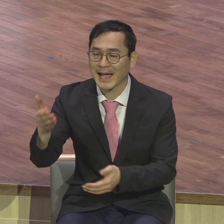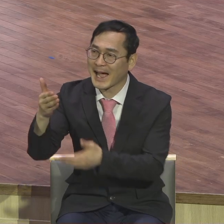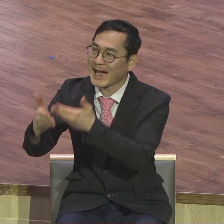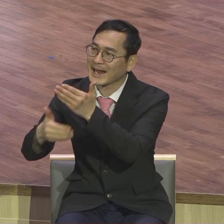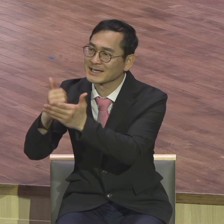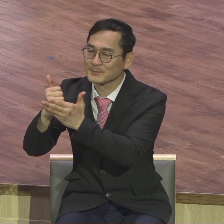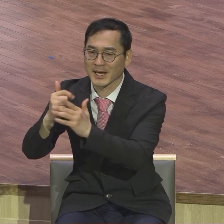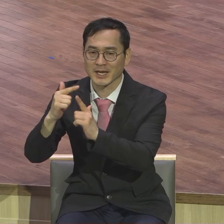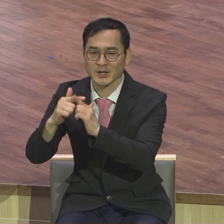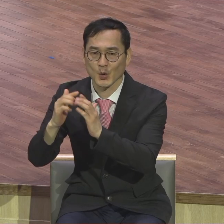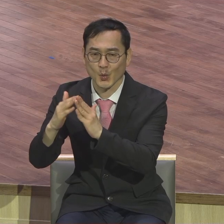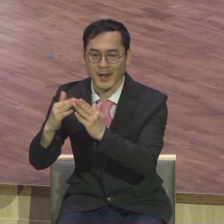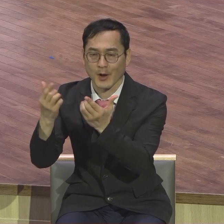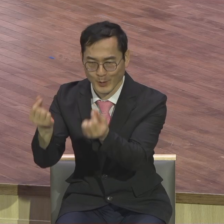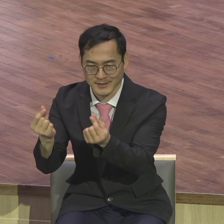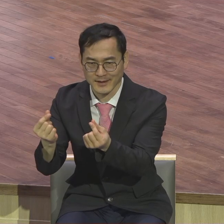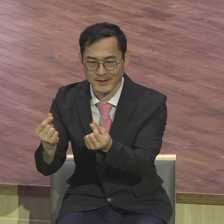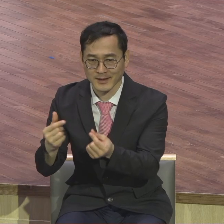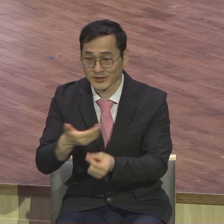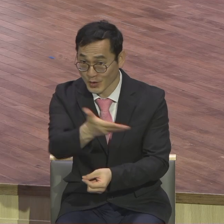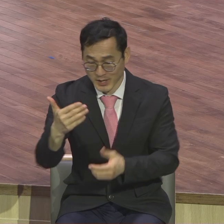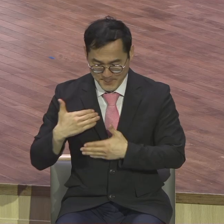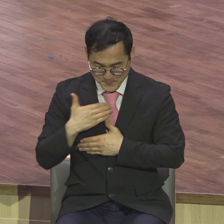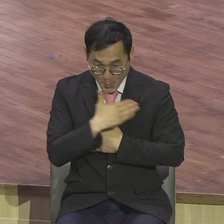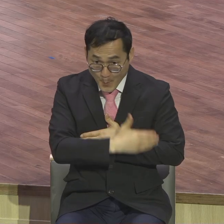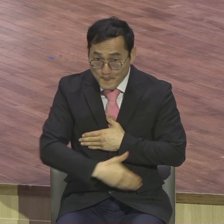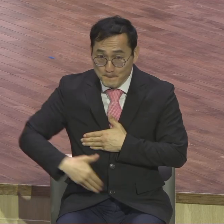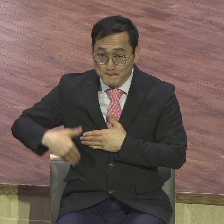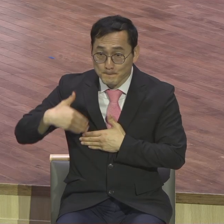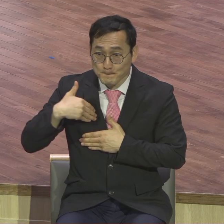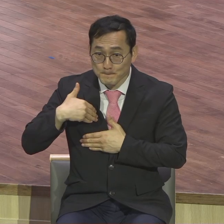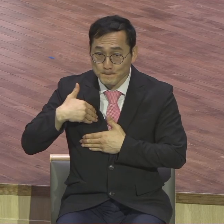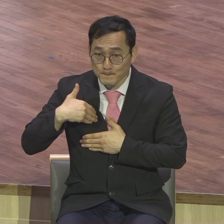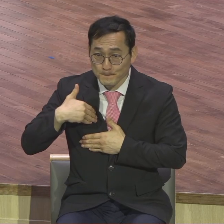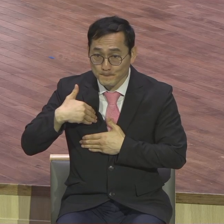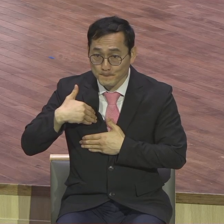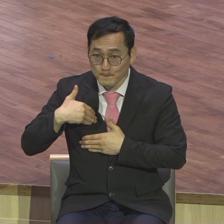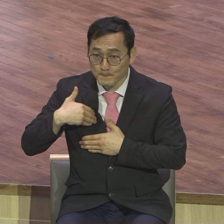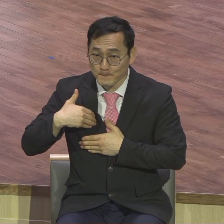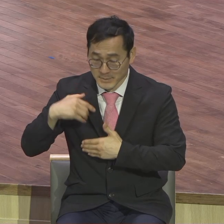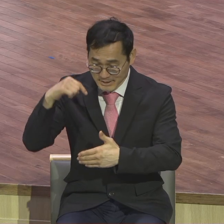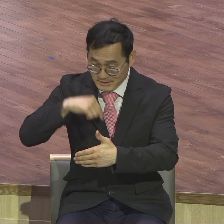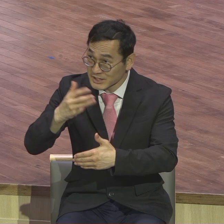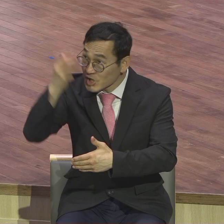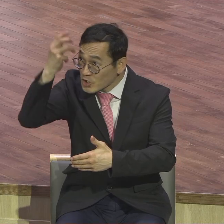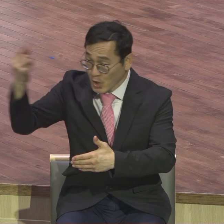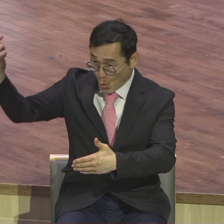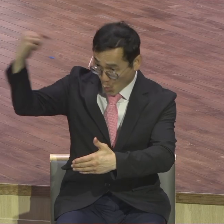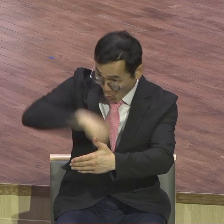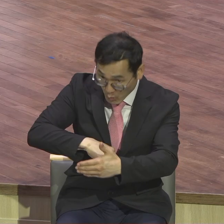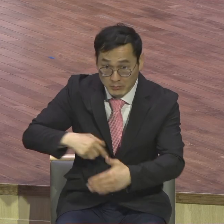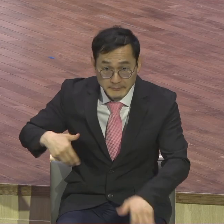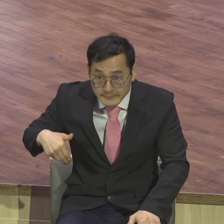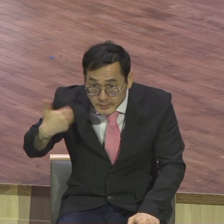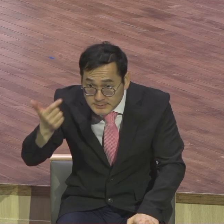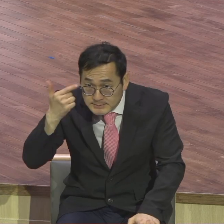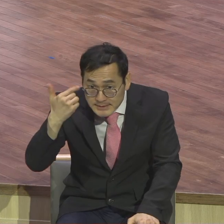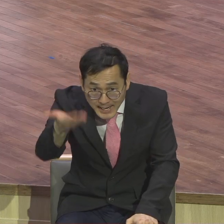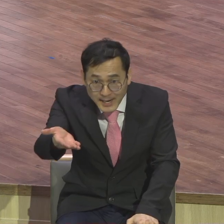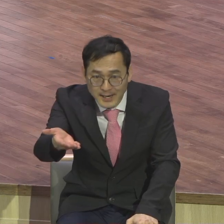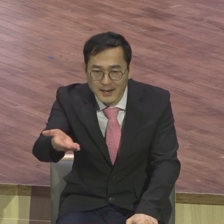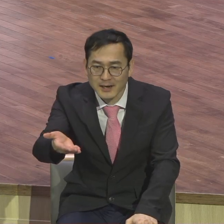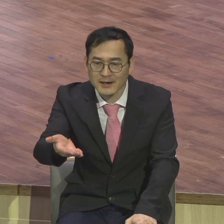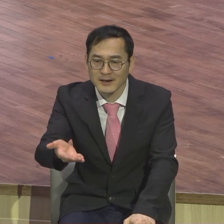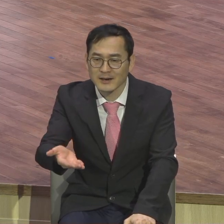성전인 것과 네 몸이 하나님의 너희 안에 성전이 그 아심을 알지 못하느냐 우리 몸이